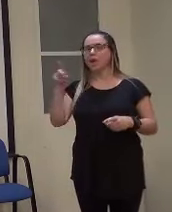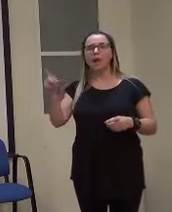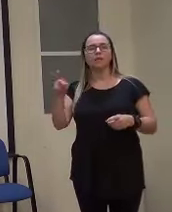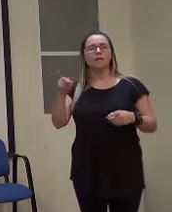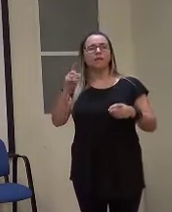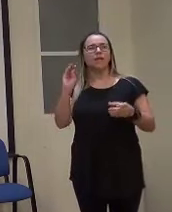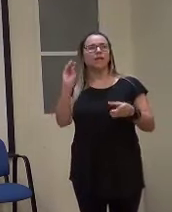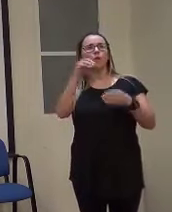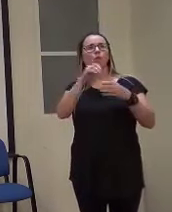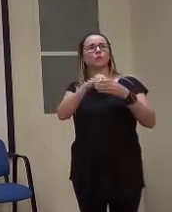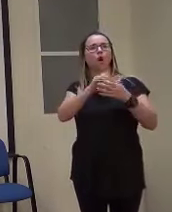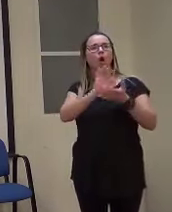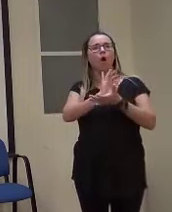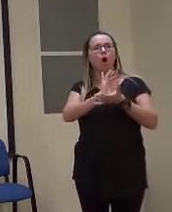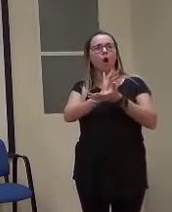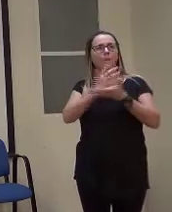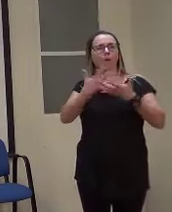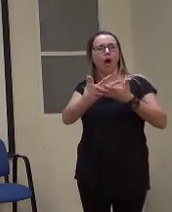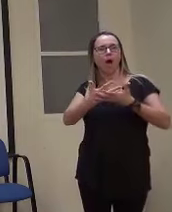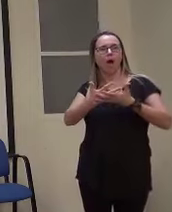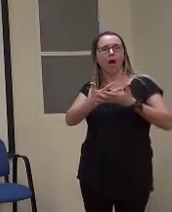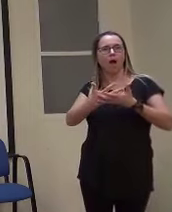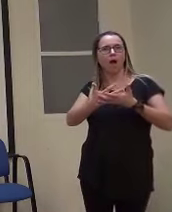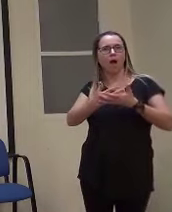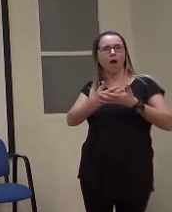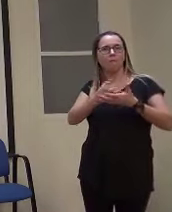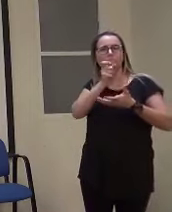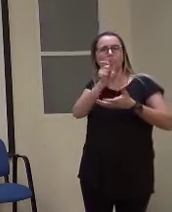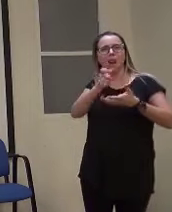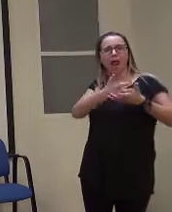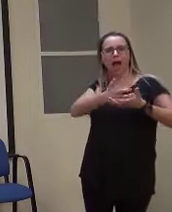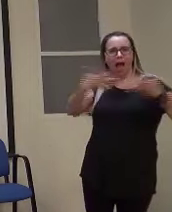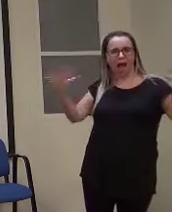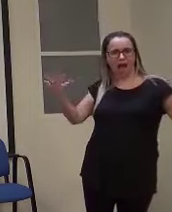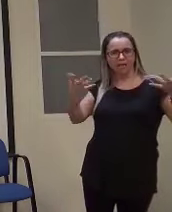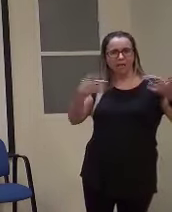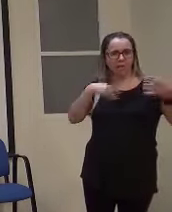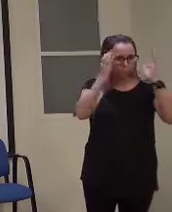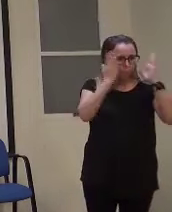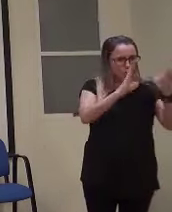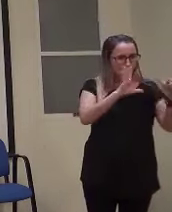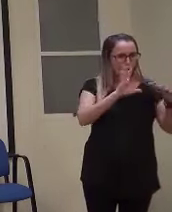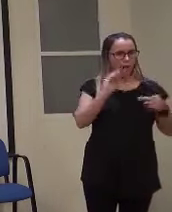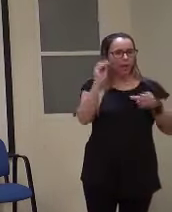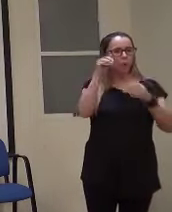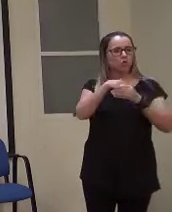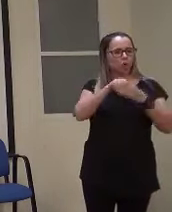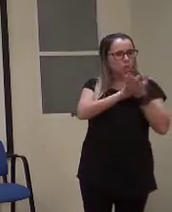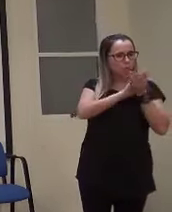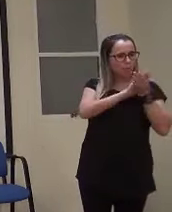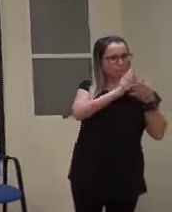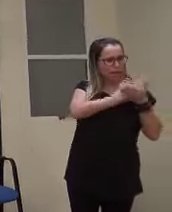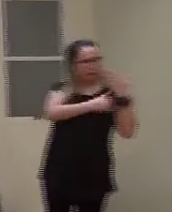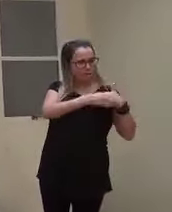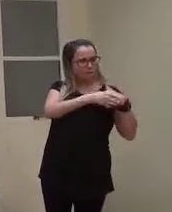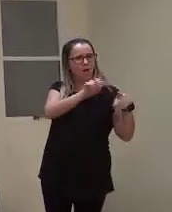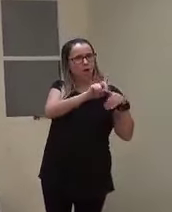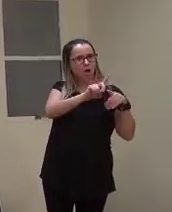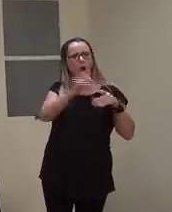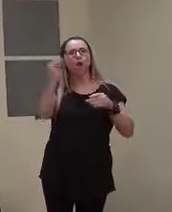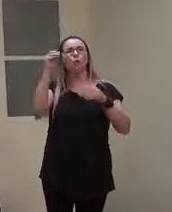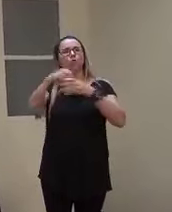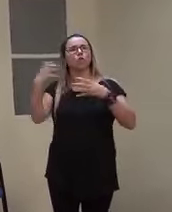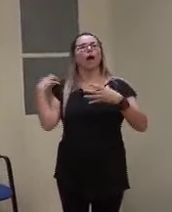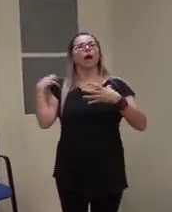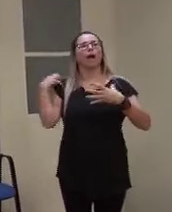más amplio que lo específicamente vinculado a la discapacidad que es el hueso